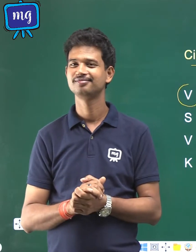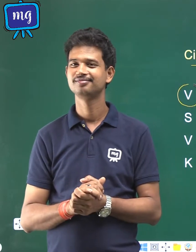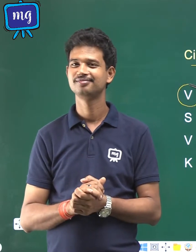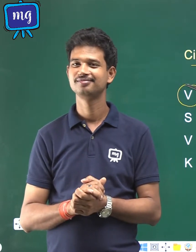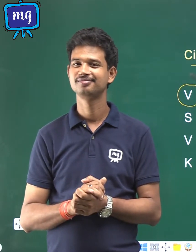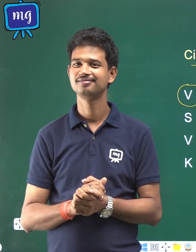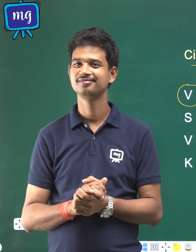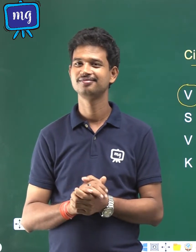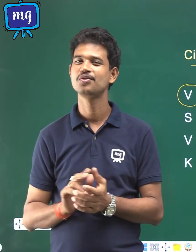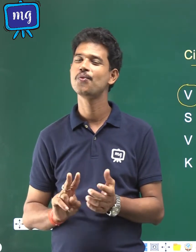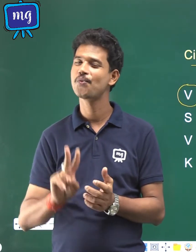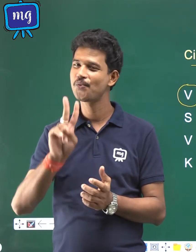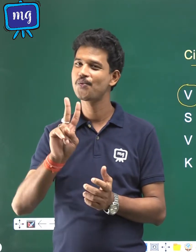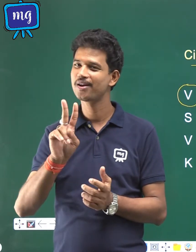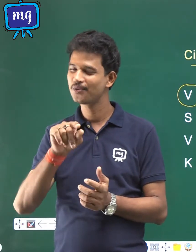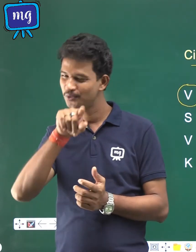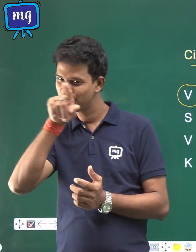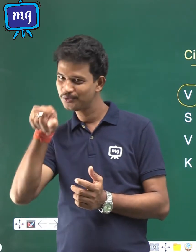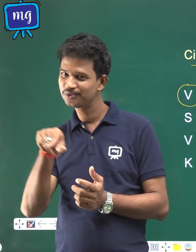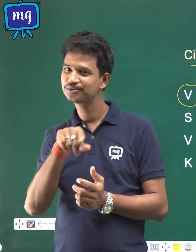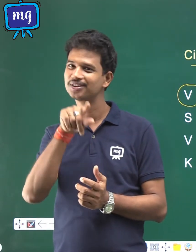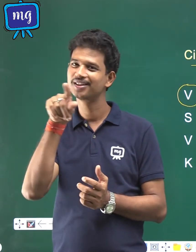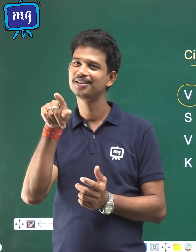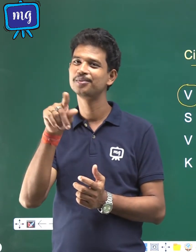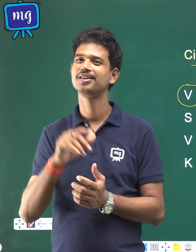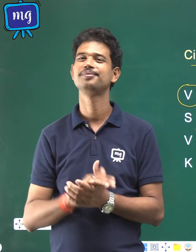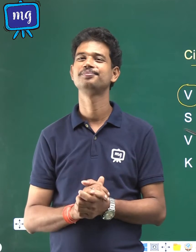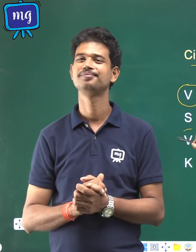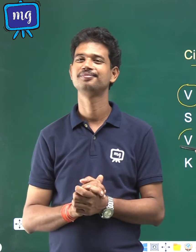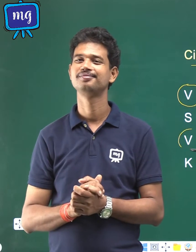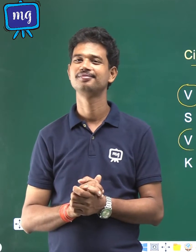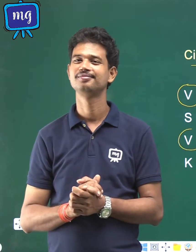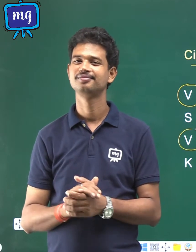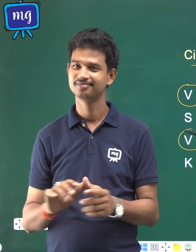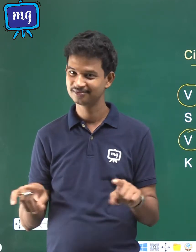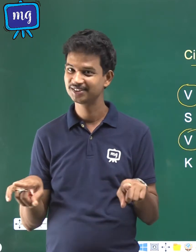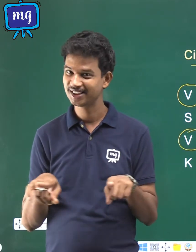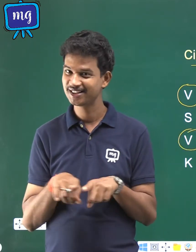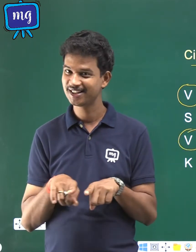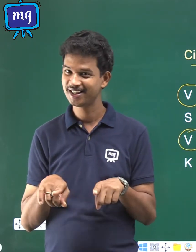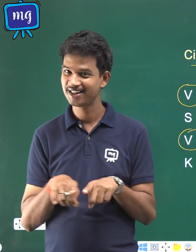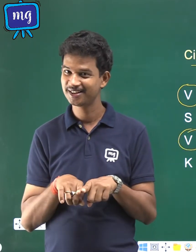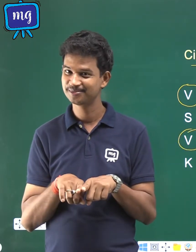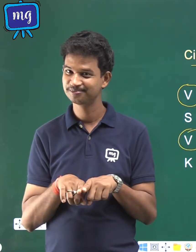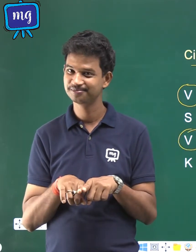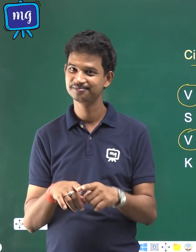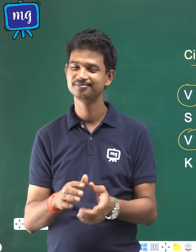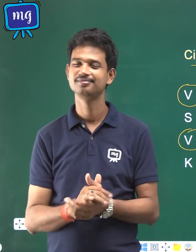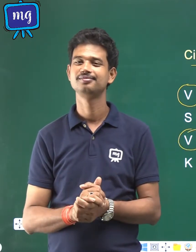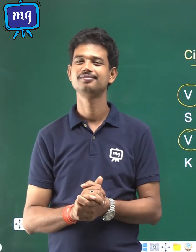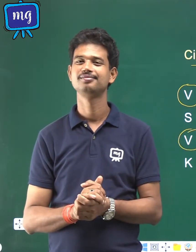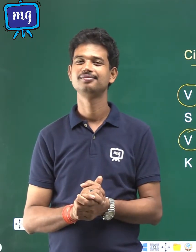हमने सर्कल बनाया. V को हमने सर्कल